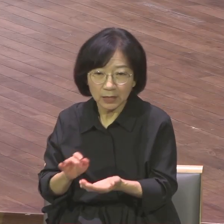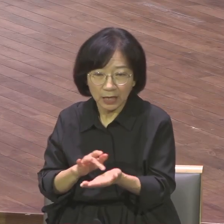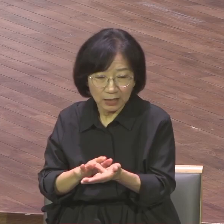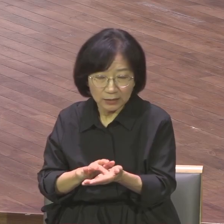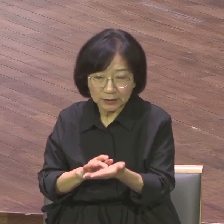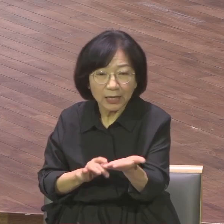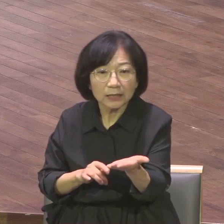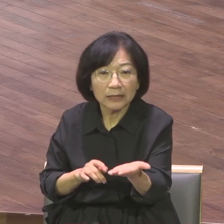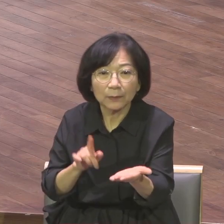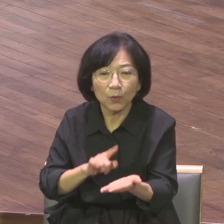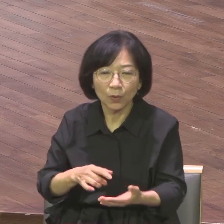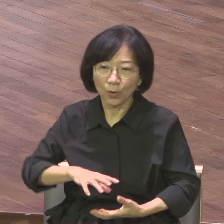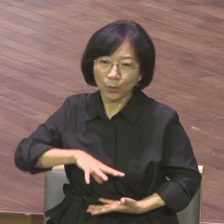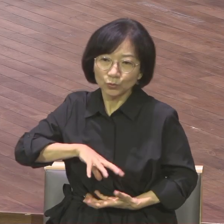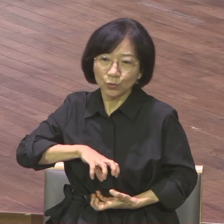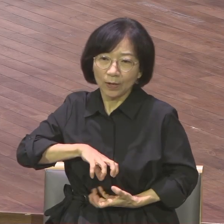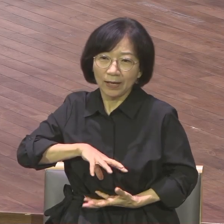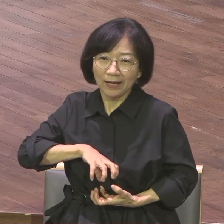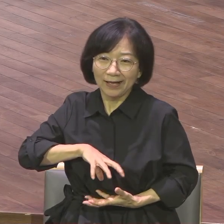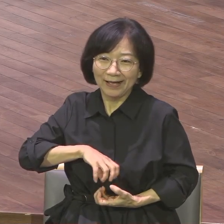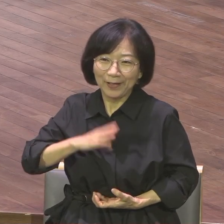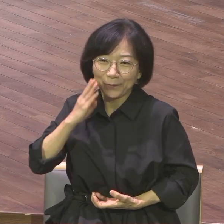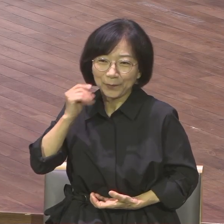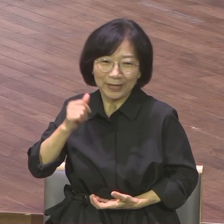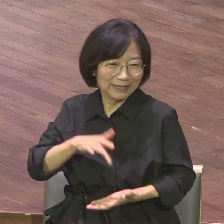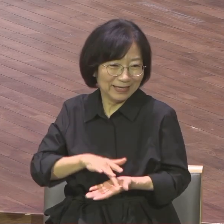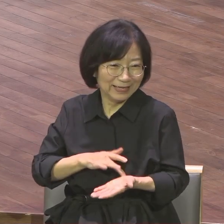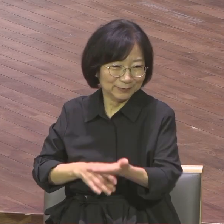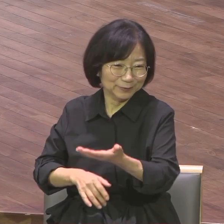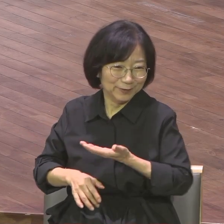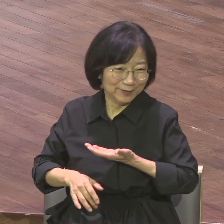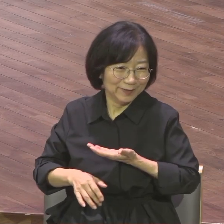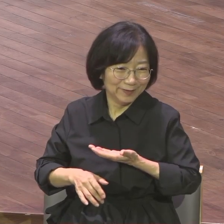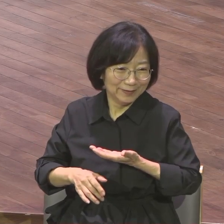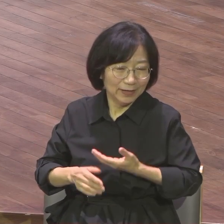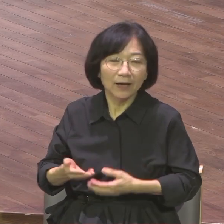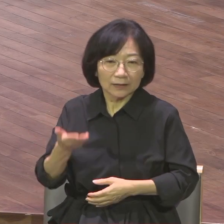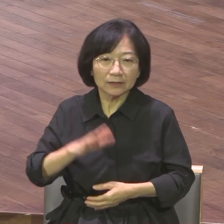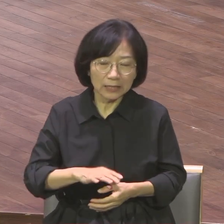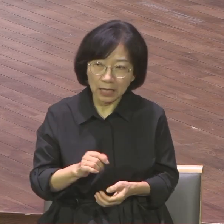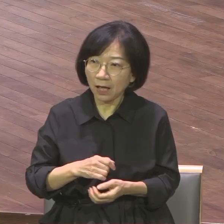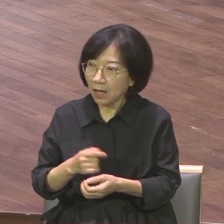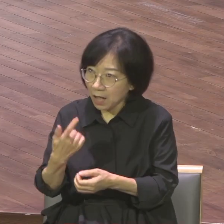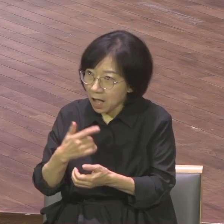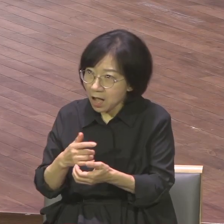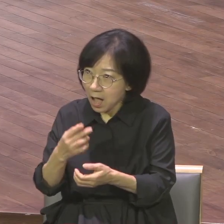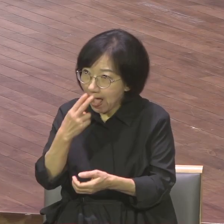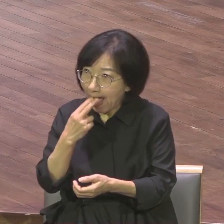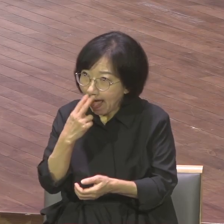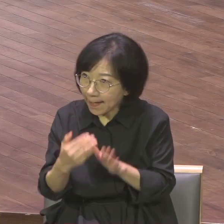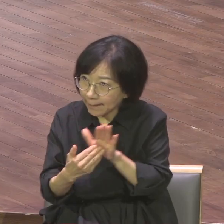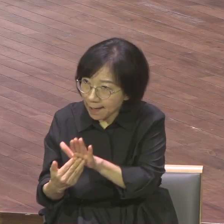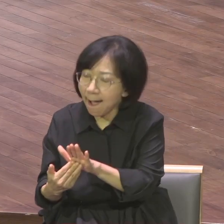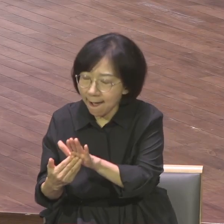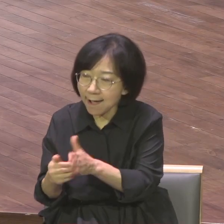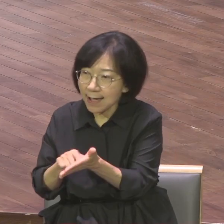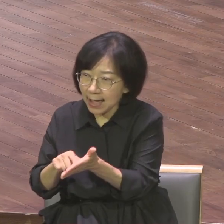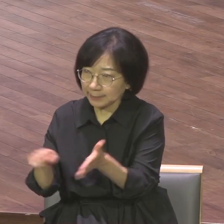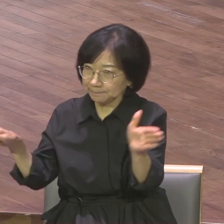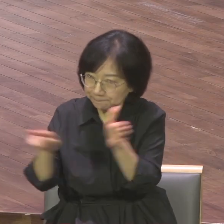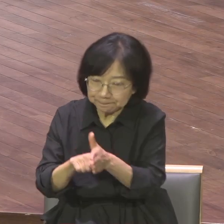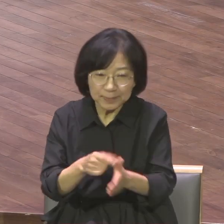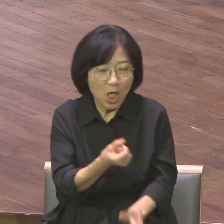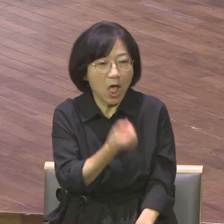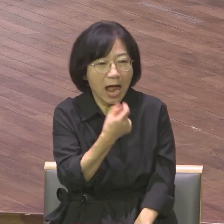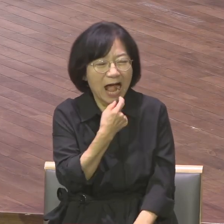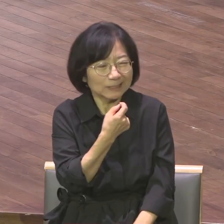소화제야, 소화제. 근데 그걸 감기약인 줄 알고 먹는 사람 먹었는데 그 감기약을